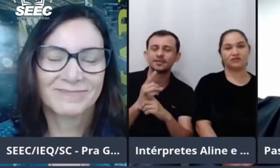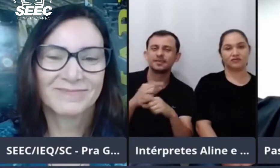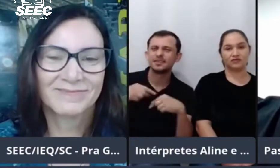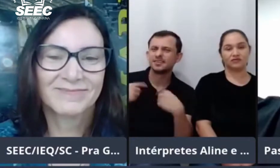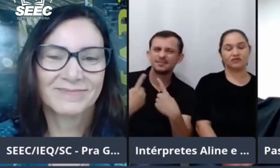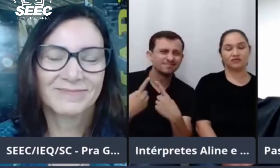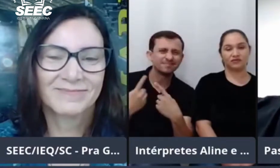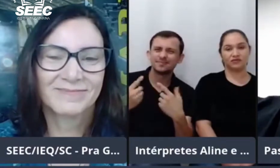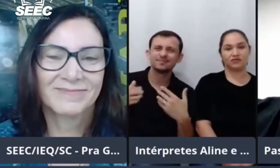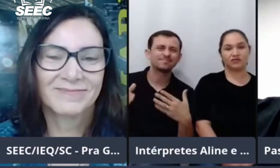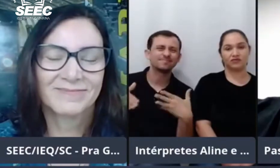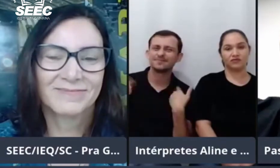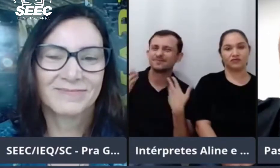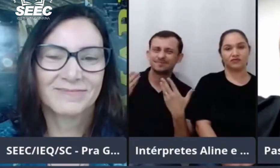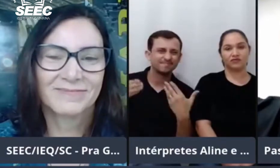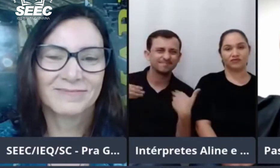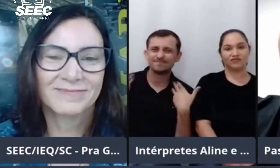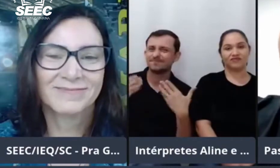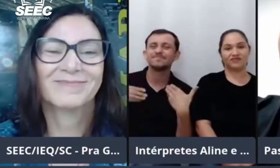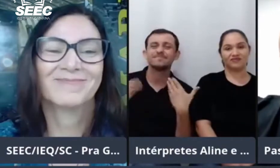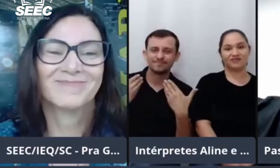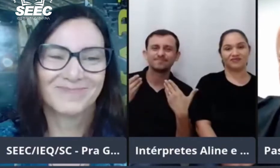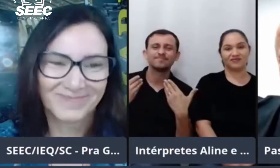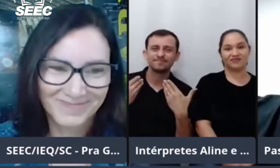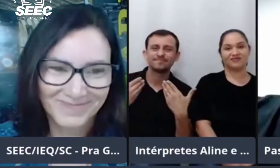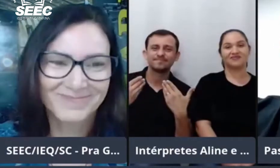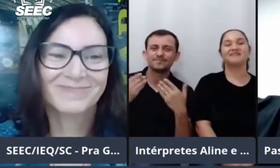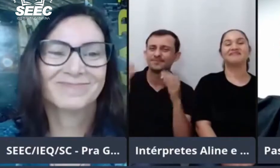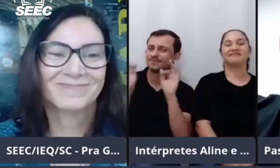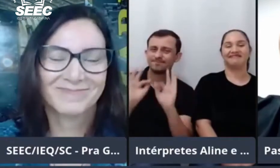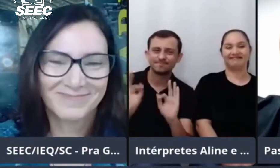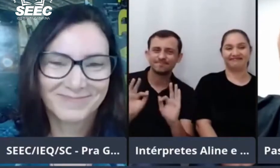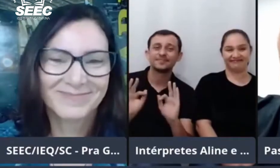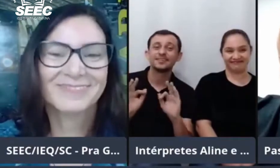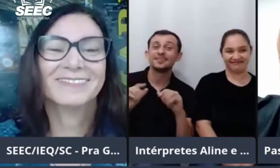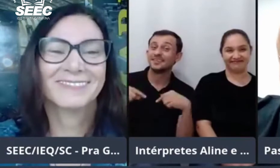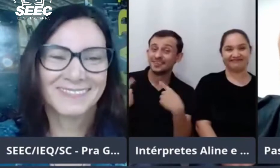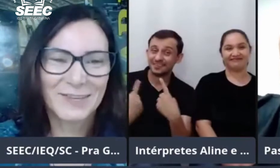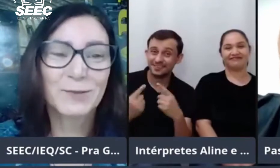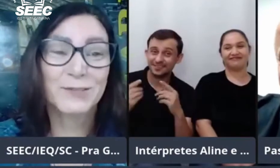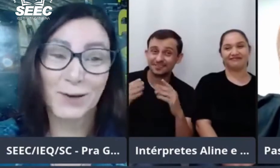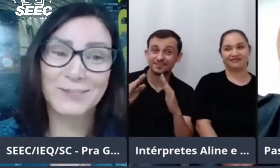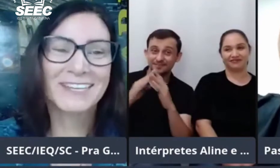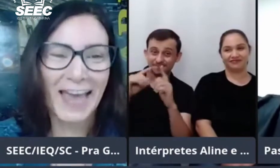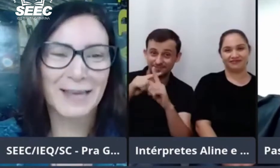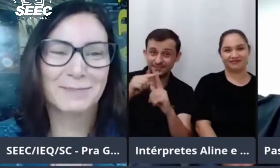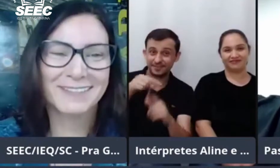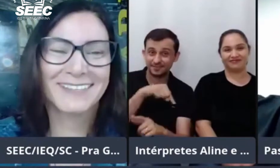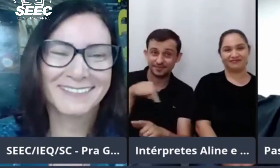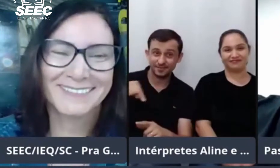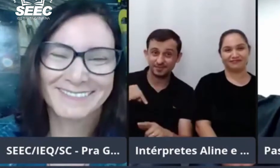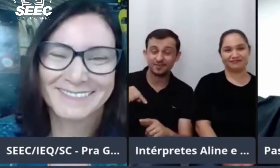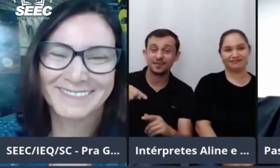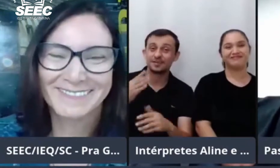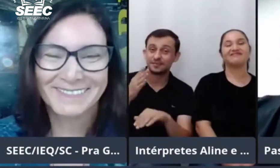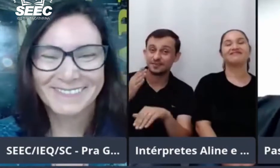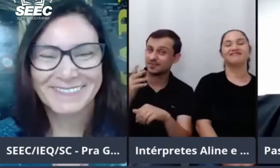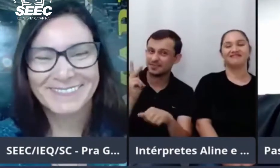E como bom quadrangular que nós somos, né? Isso enche o nosso coração de alegria, né? E os olhos de lágrimas.